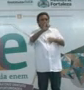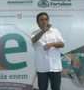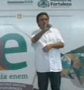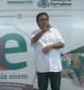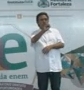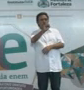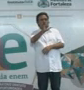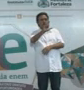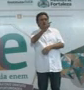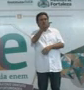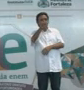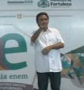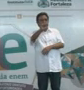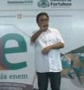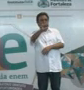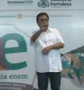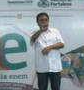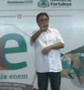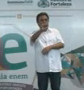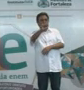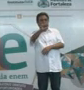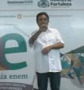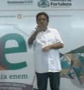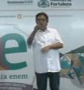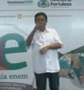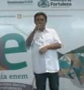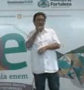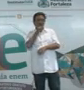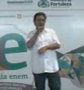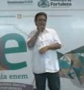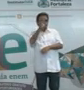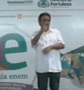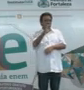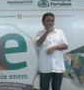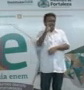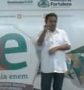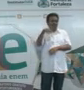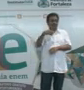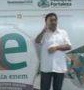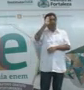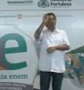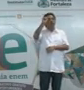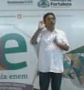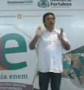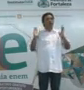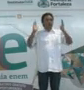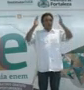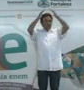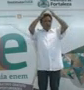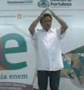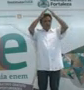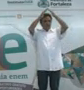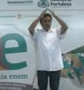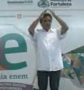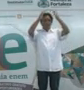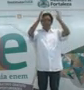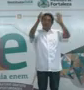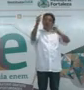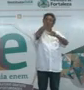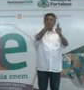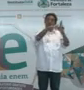islâmico muçulmano. Do jeito que vocês falam aqui no Papa da Igreja Católica, lá se fala em